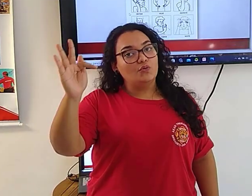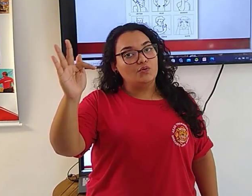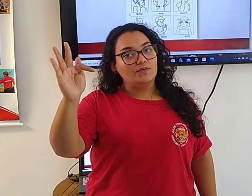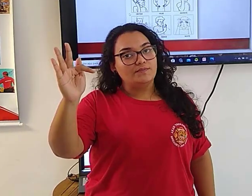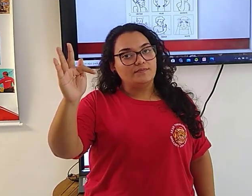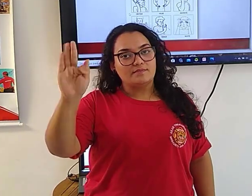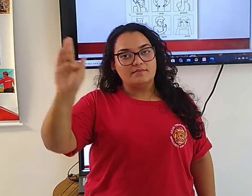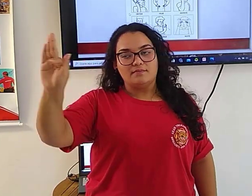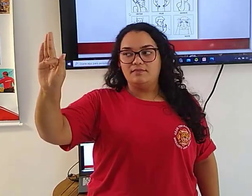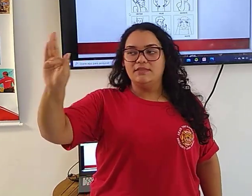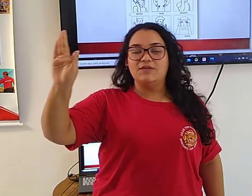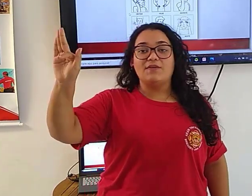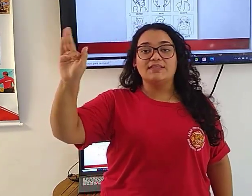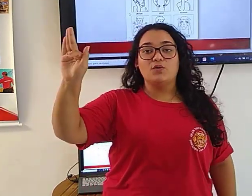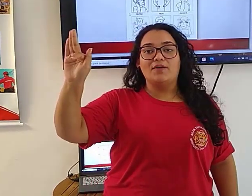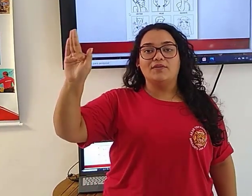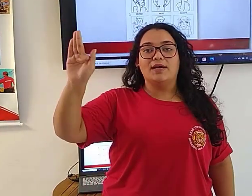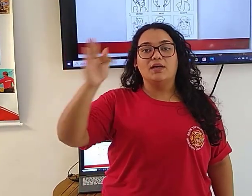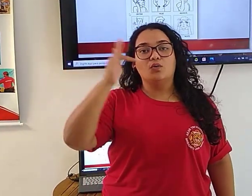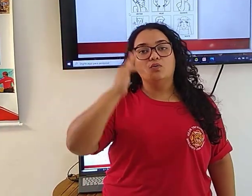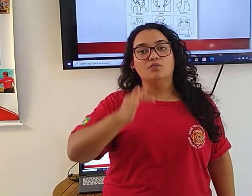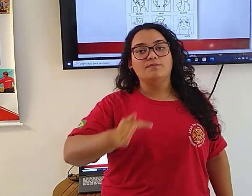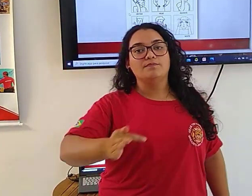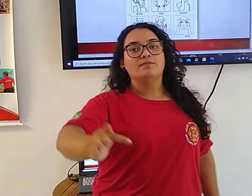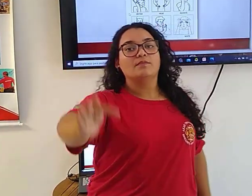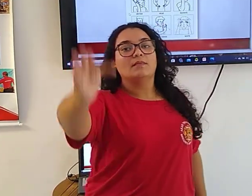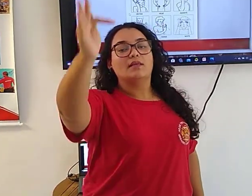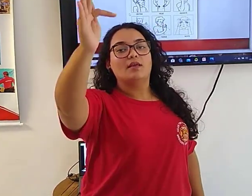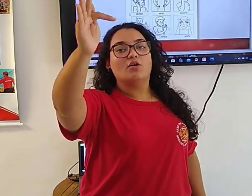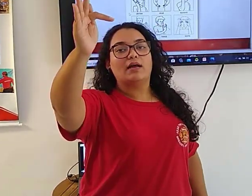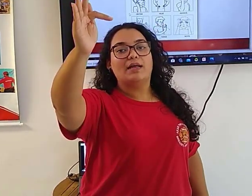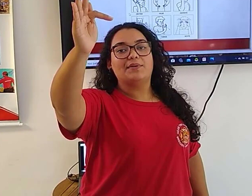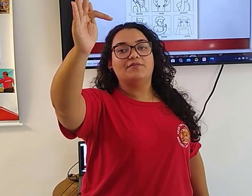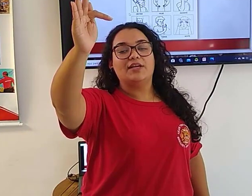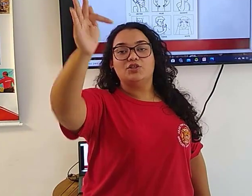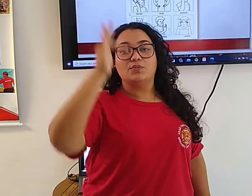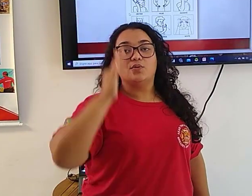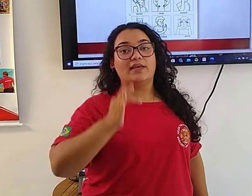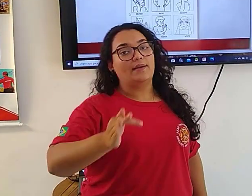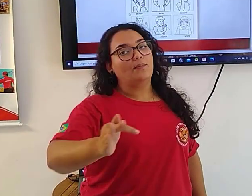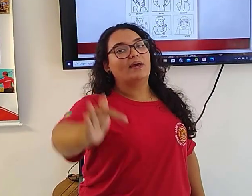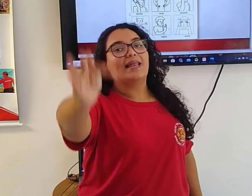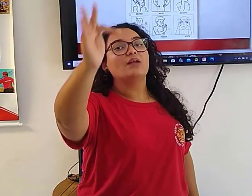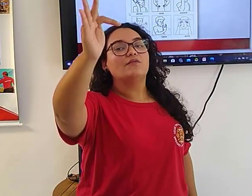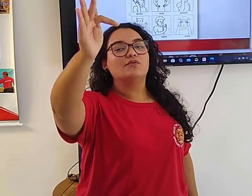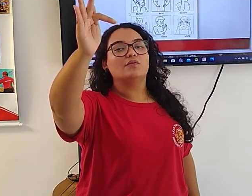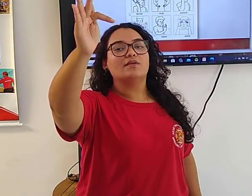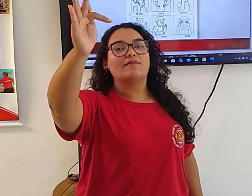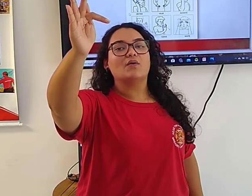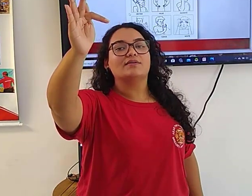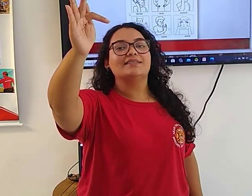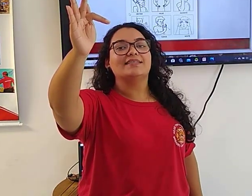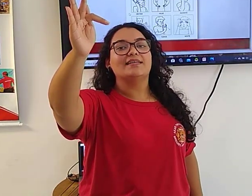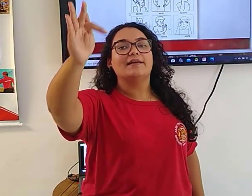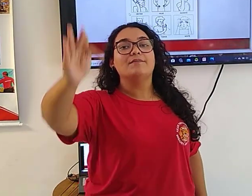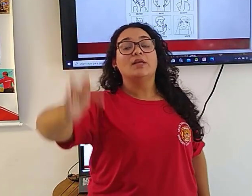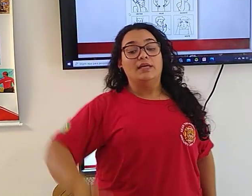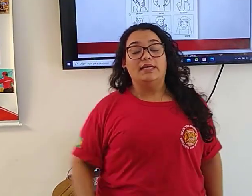futuro. Você vai fazer o F na mão e colocar lá pra frente. Por quê? Porque é lá no futuro que vai acontecer, né?